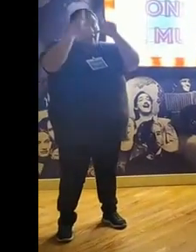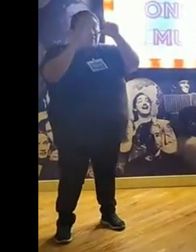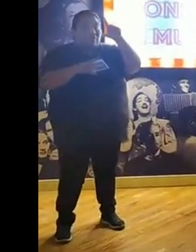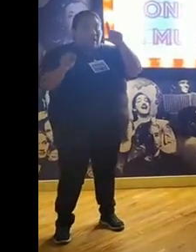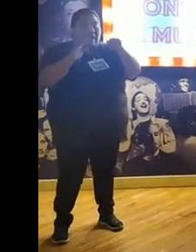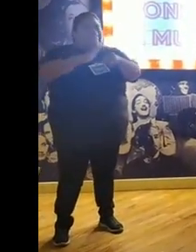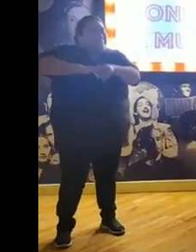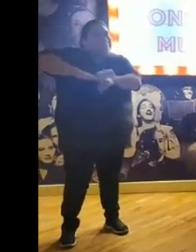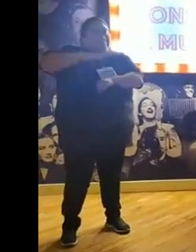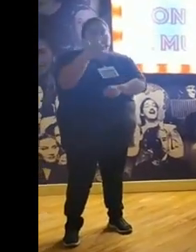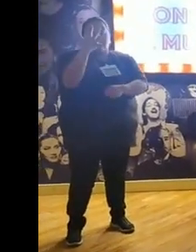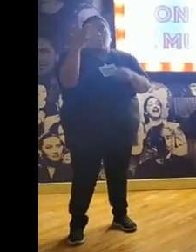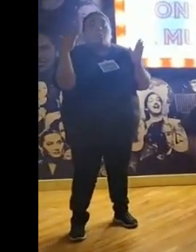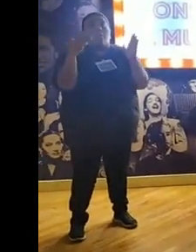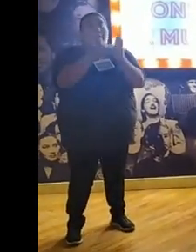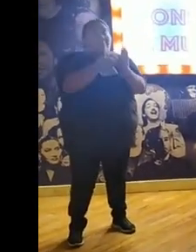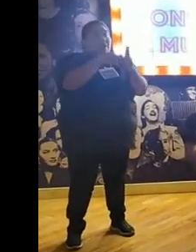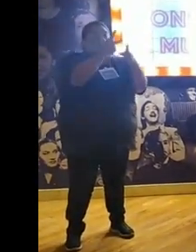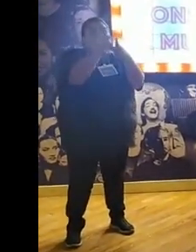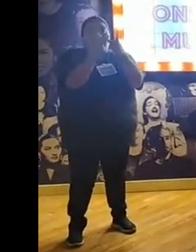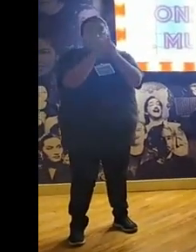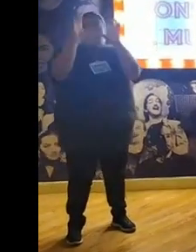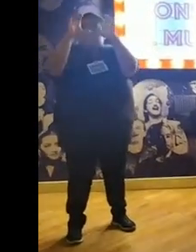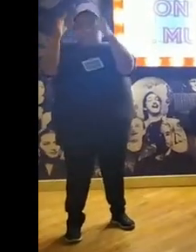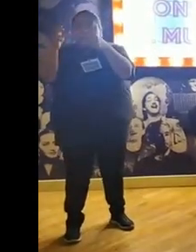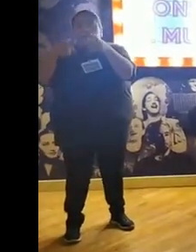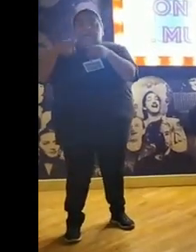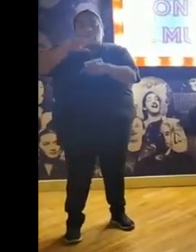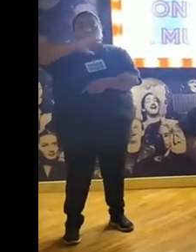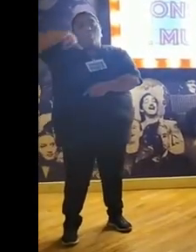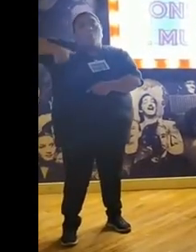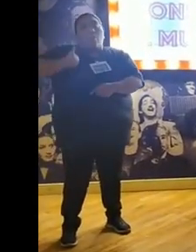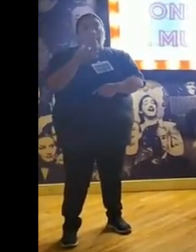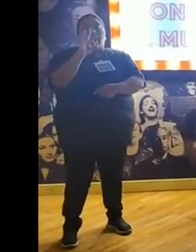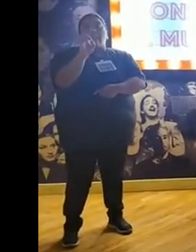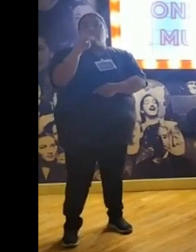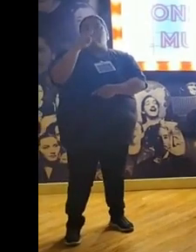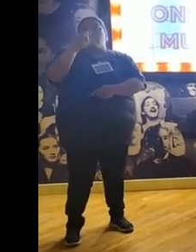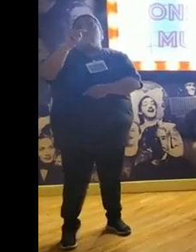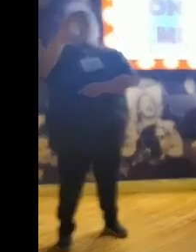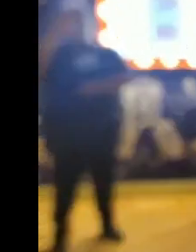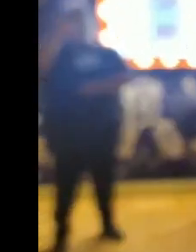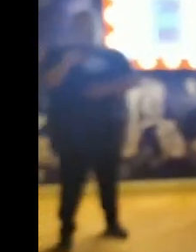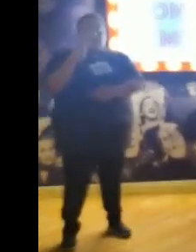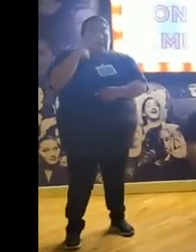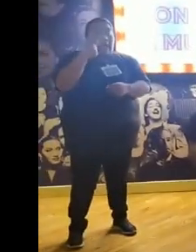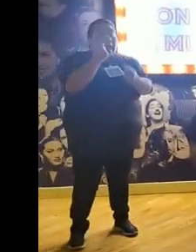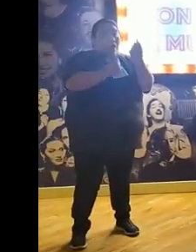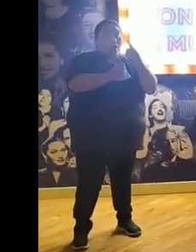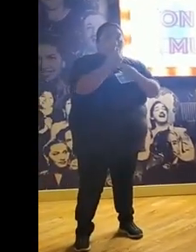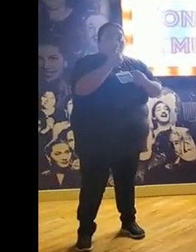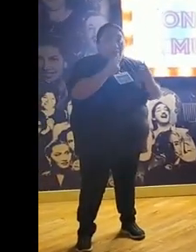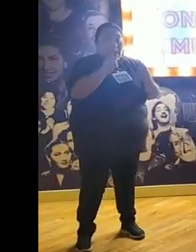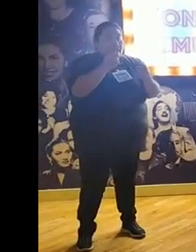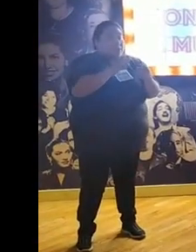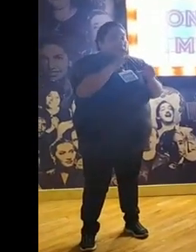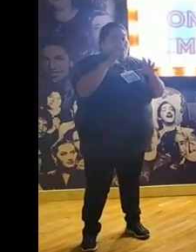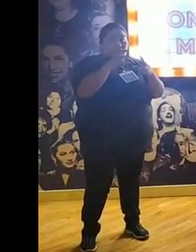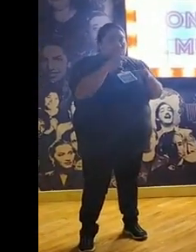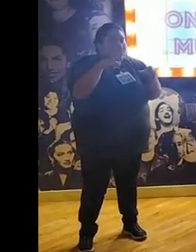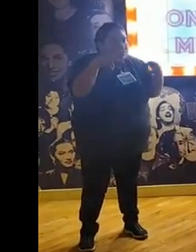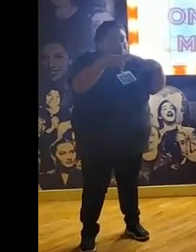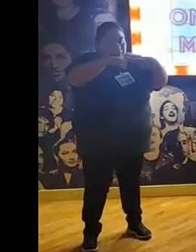5.000 piezas, la cual tiene resguardada la Fonoteca. Veremos algunas partes que están relacionadas íntimamente con